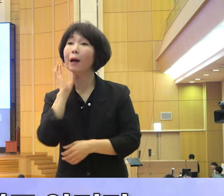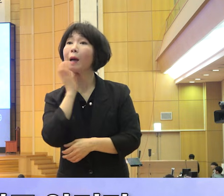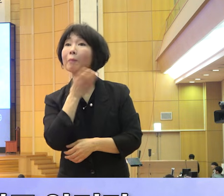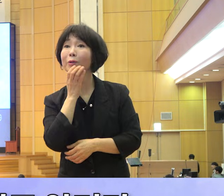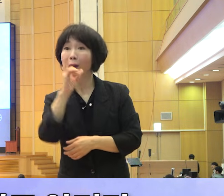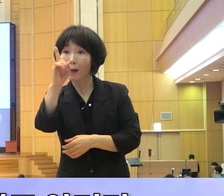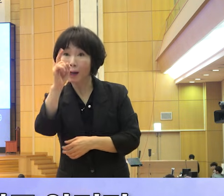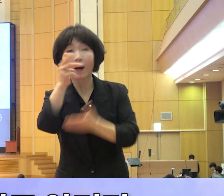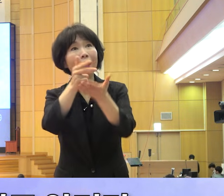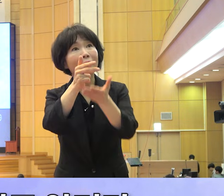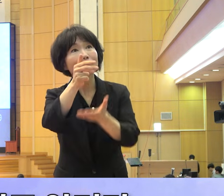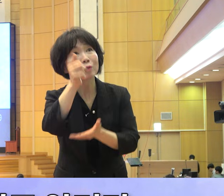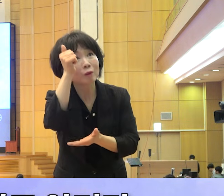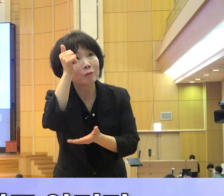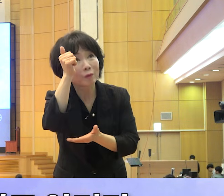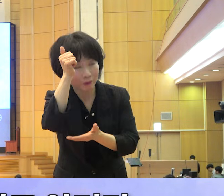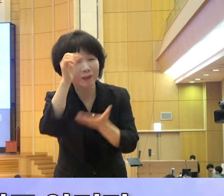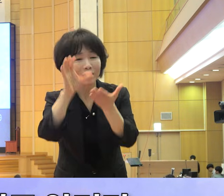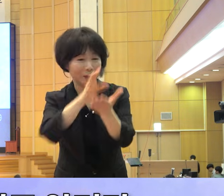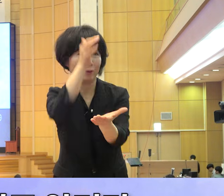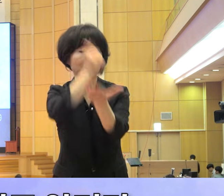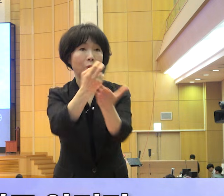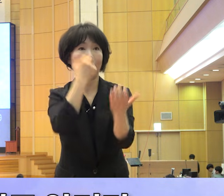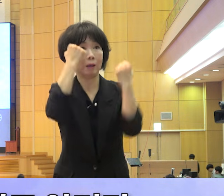하나님의 아들입니다.